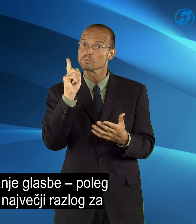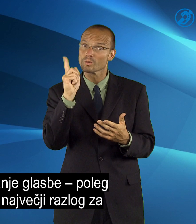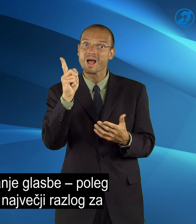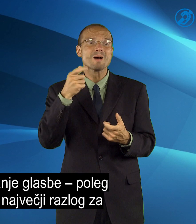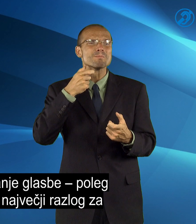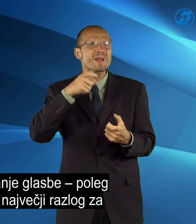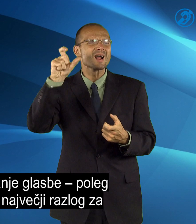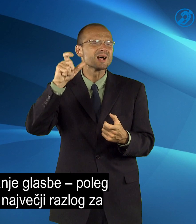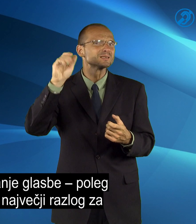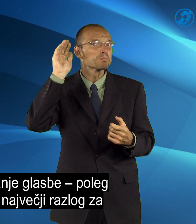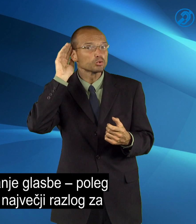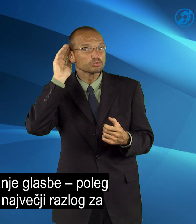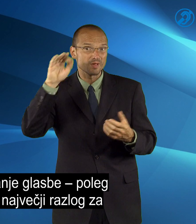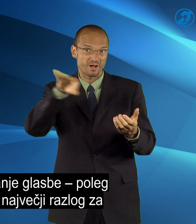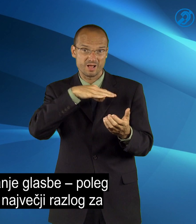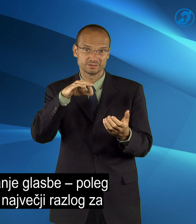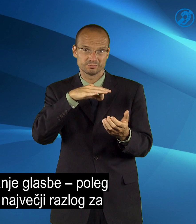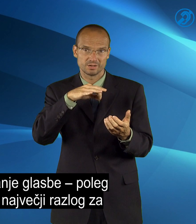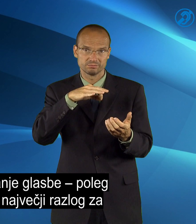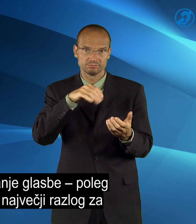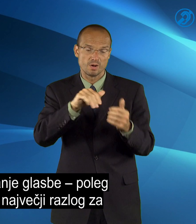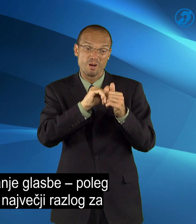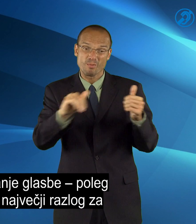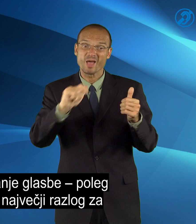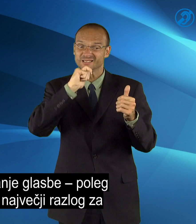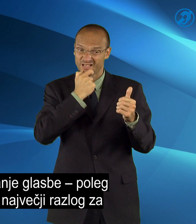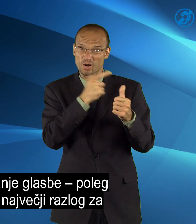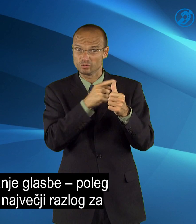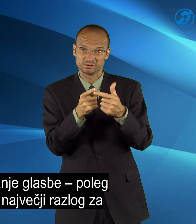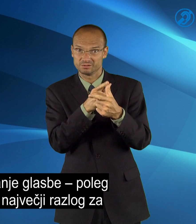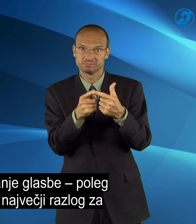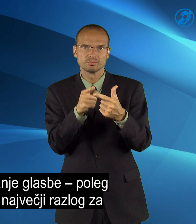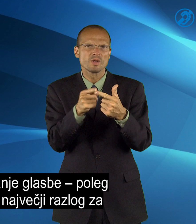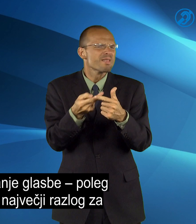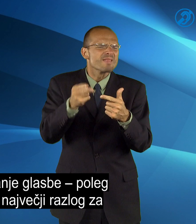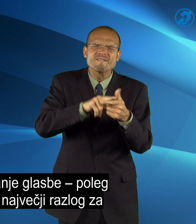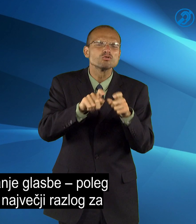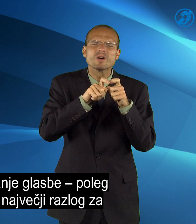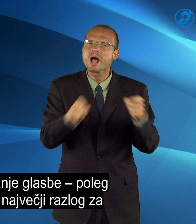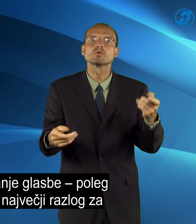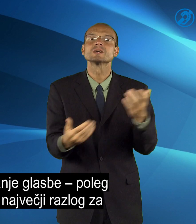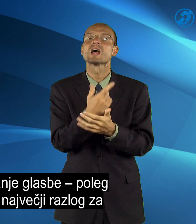Preglasno poslušanje glasbe, poleg starosti, postaja največji razlog za izgubo sluha.